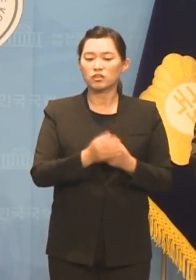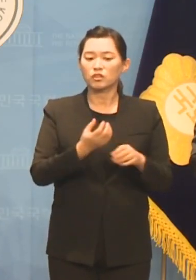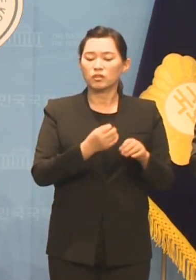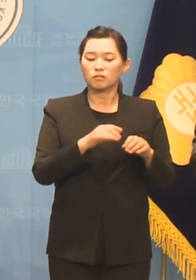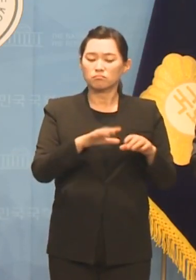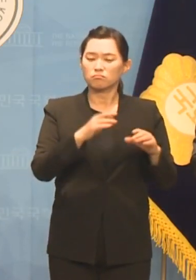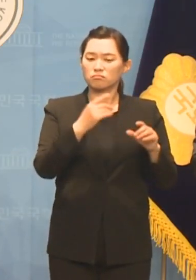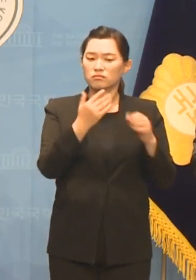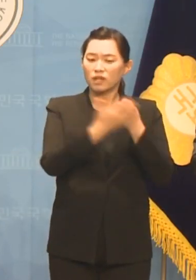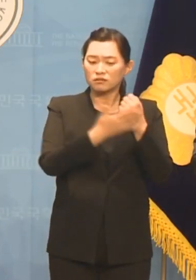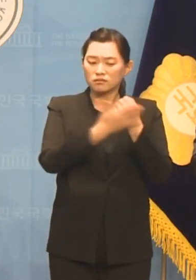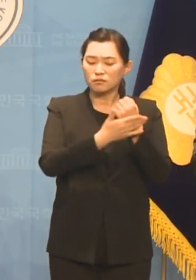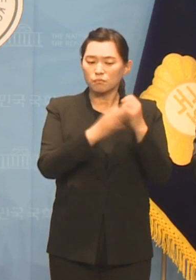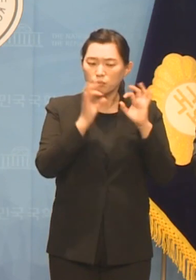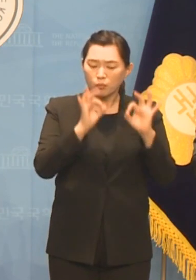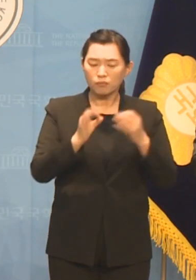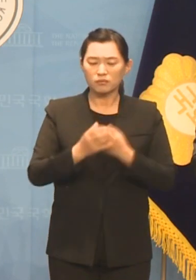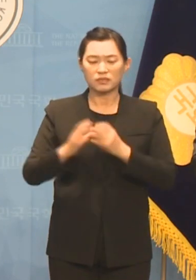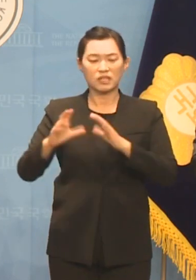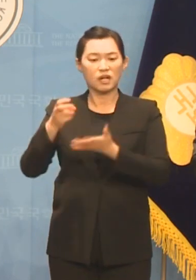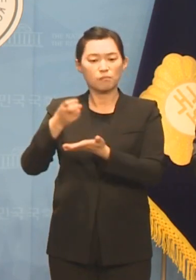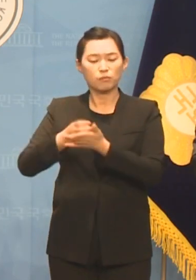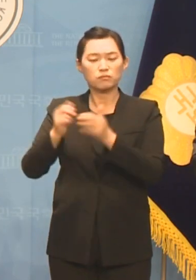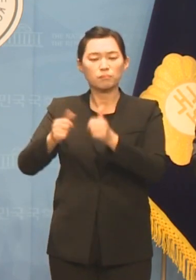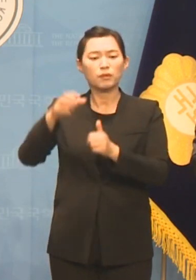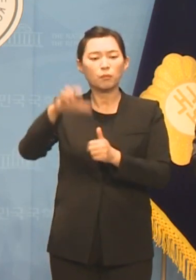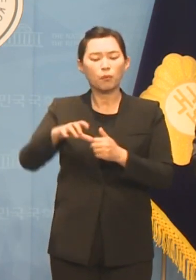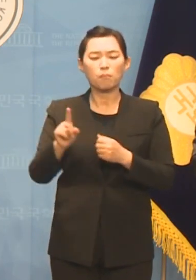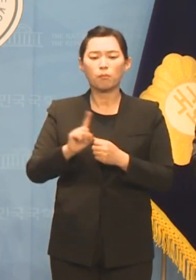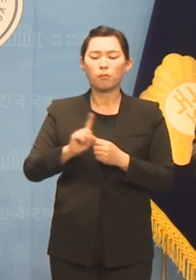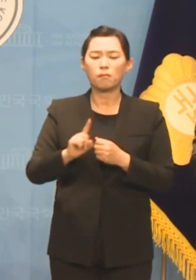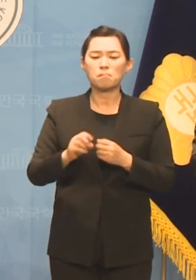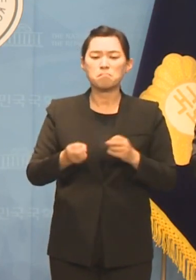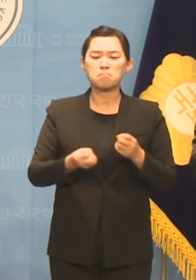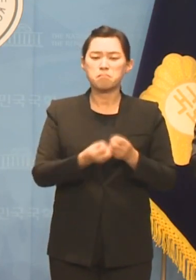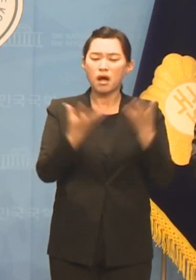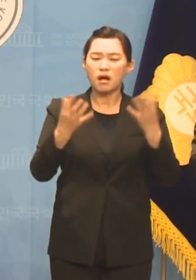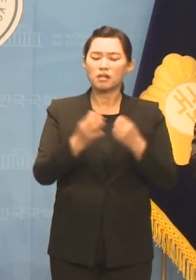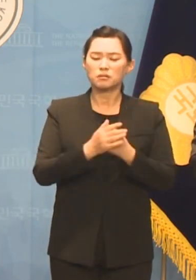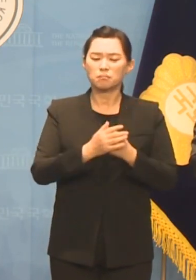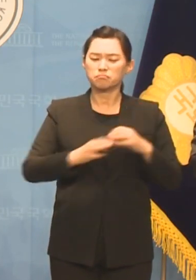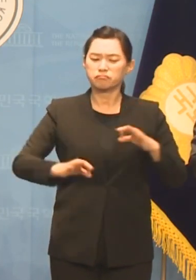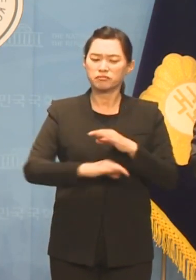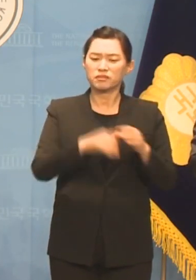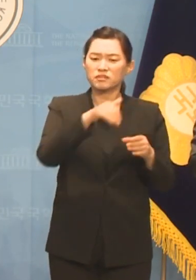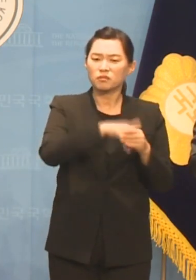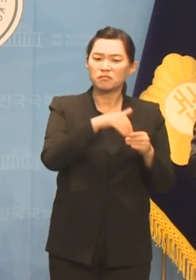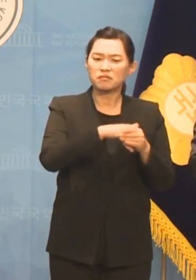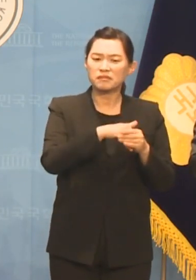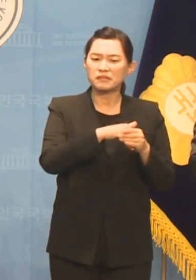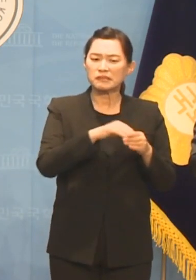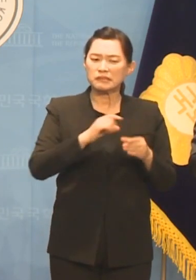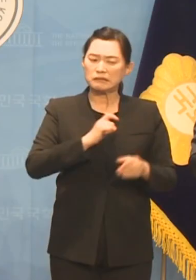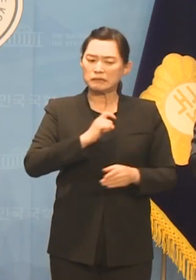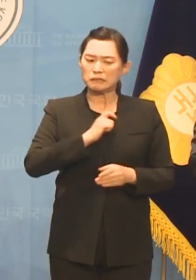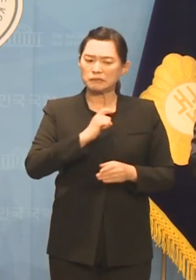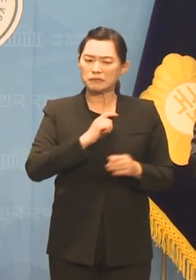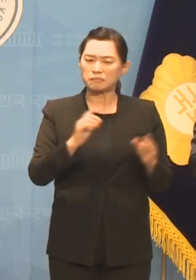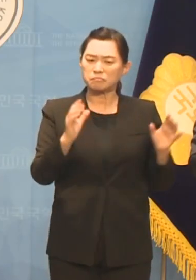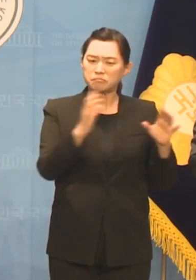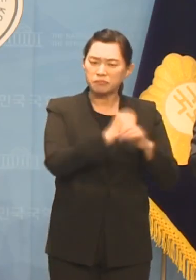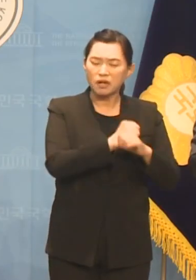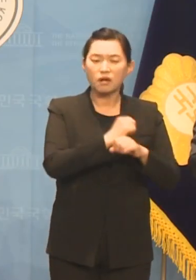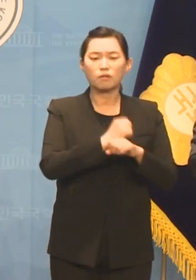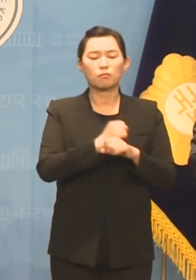공유하며 헌법재판소가 자폭 사고를 통해 부정선거 의혹을 무마하고 탄핵